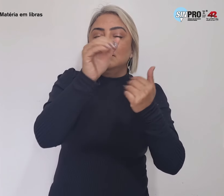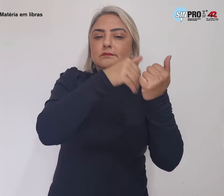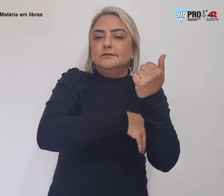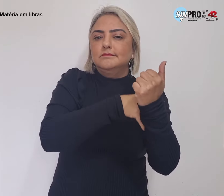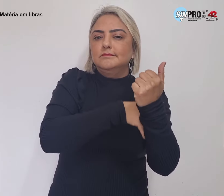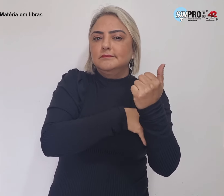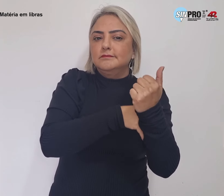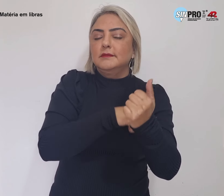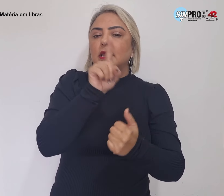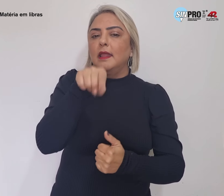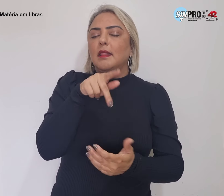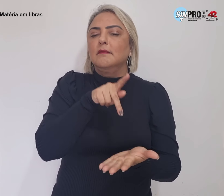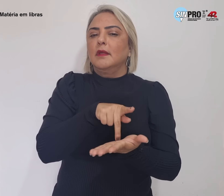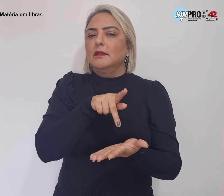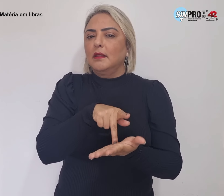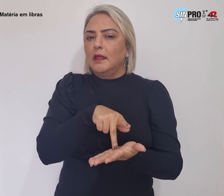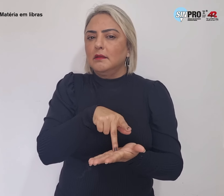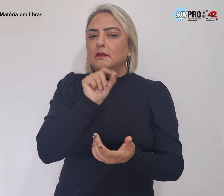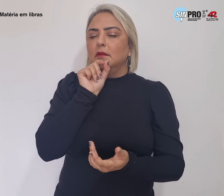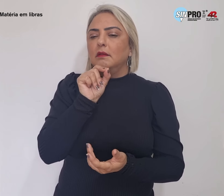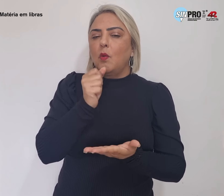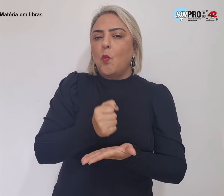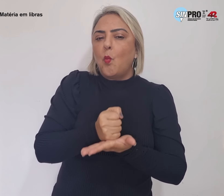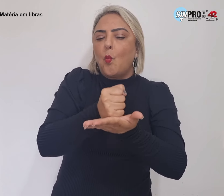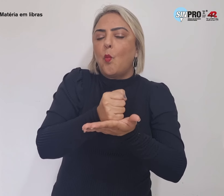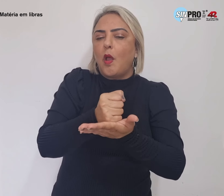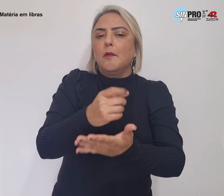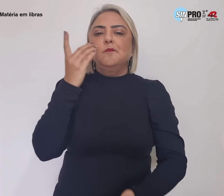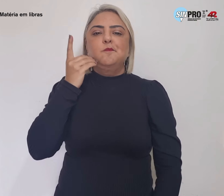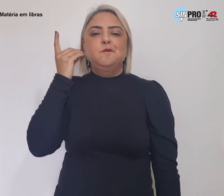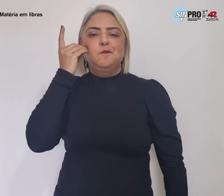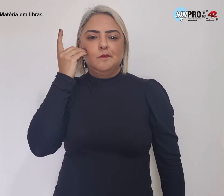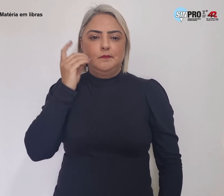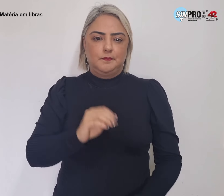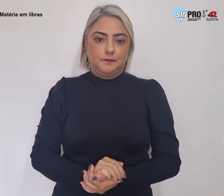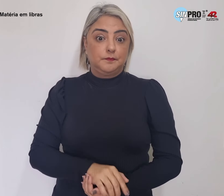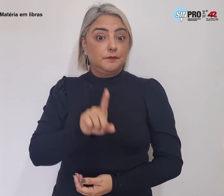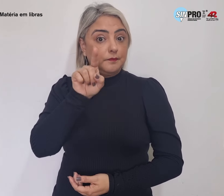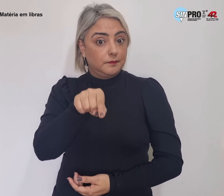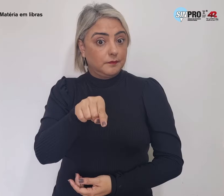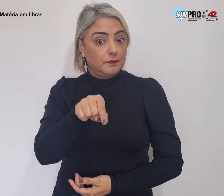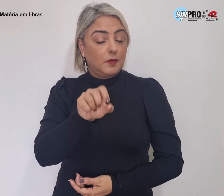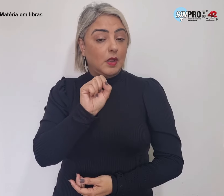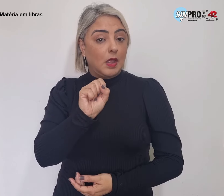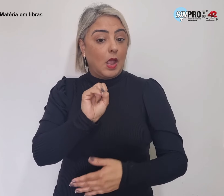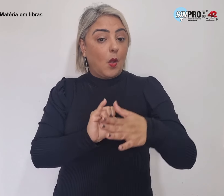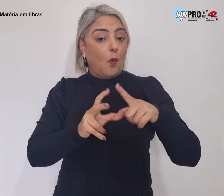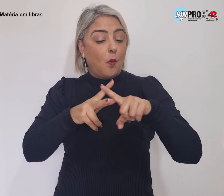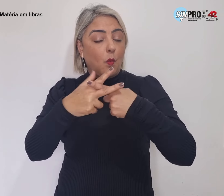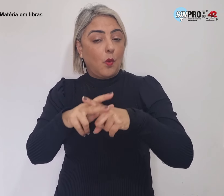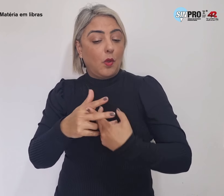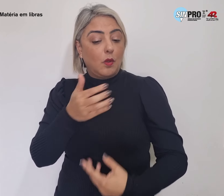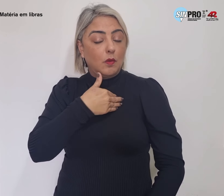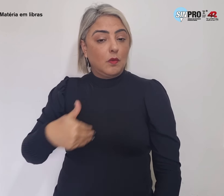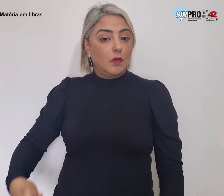é, na verdade, um auxílio deputado. É o instrumento que o governo usa para